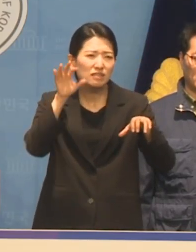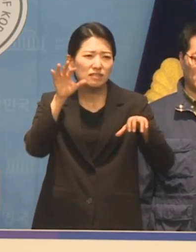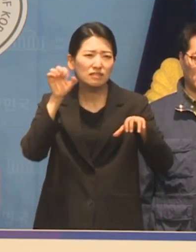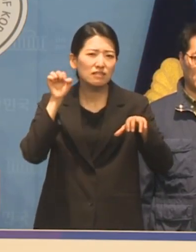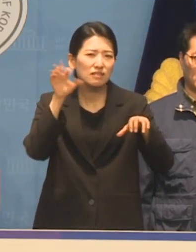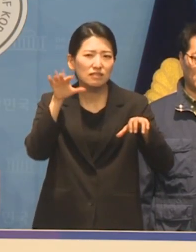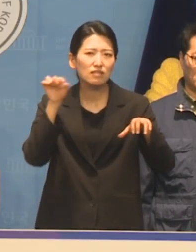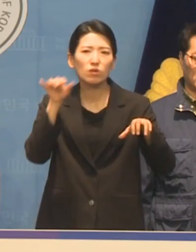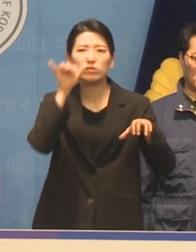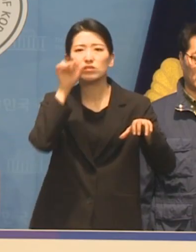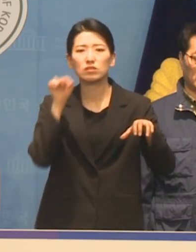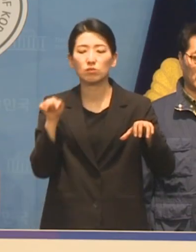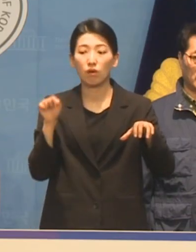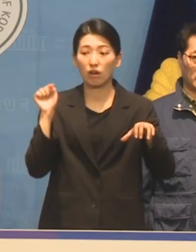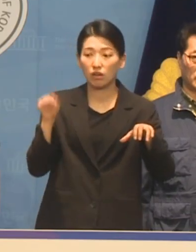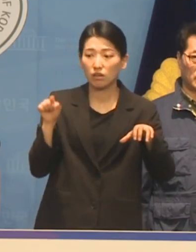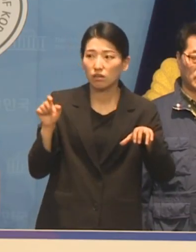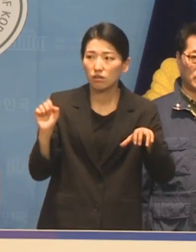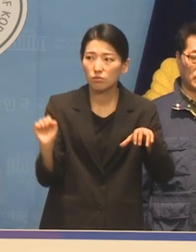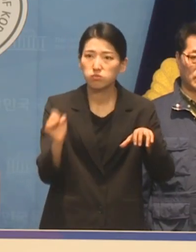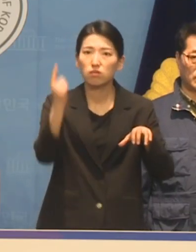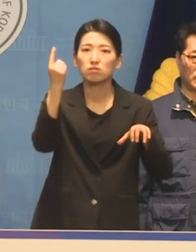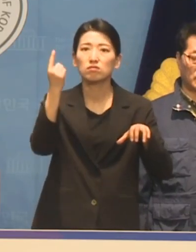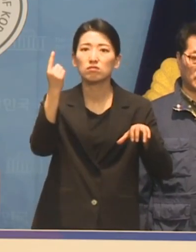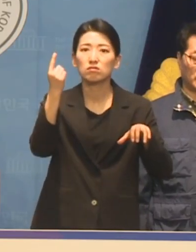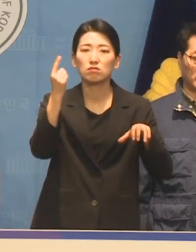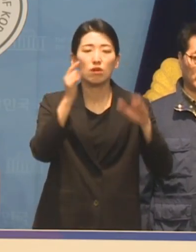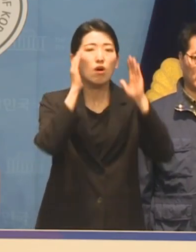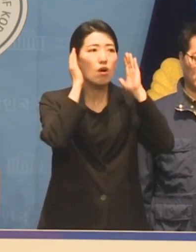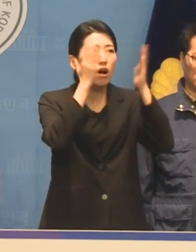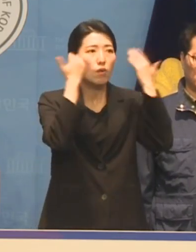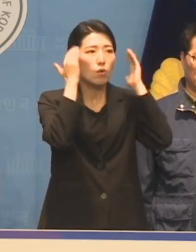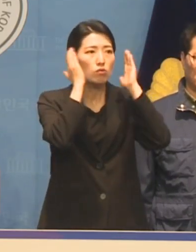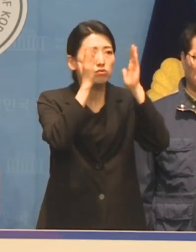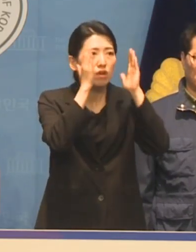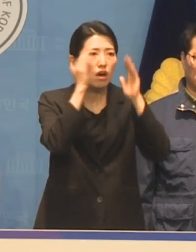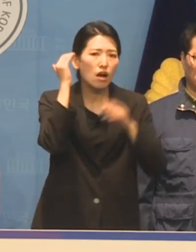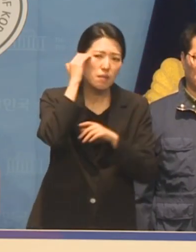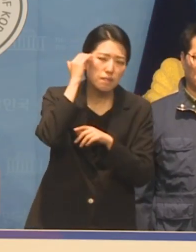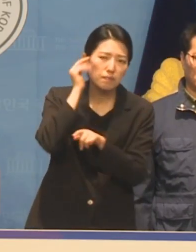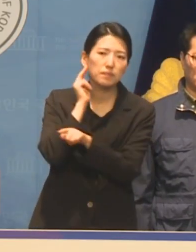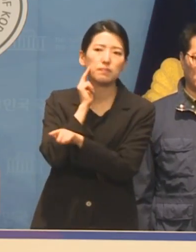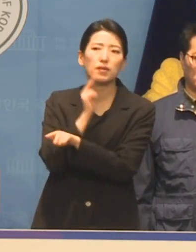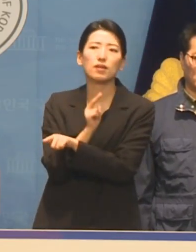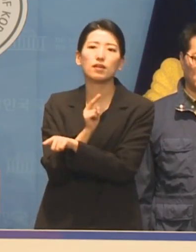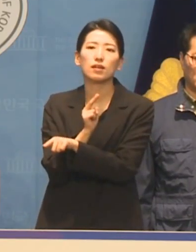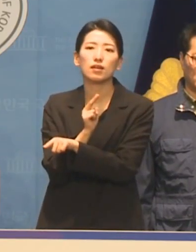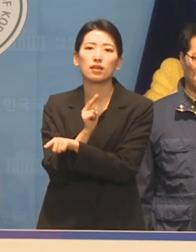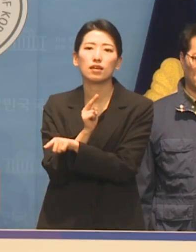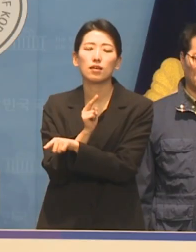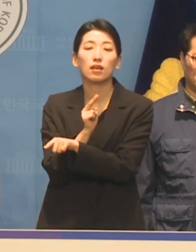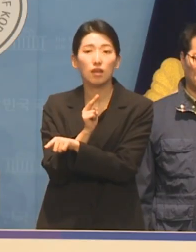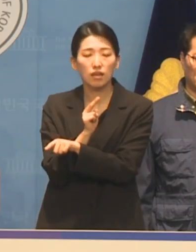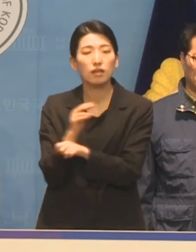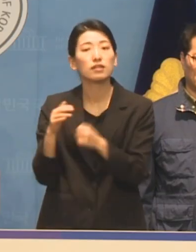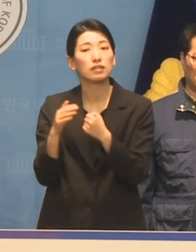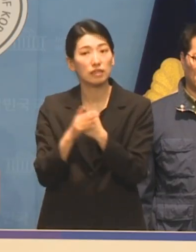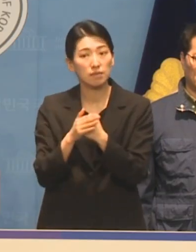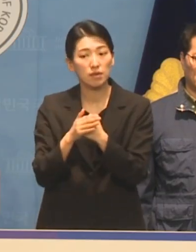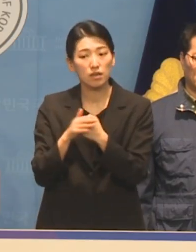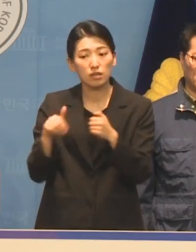많습니다. 이 시위대들로 인해 수업 시간에 방해되지 않도록 학교 주변 시위대